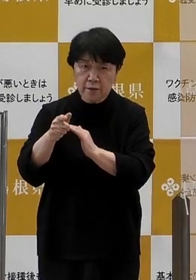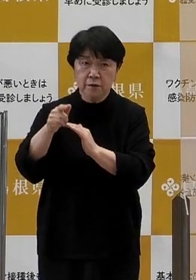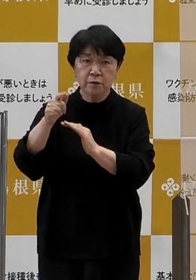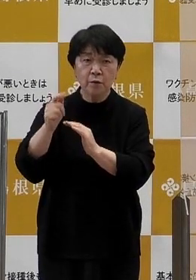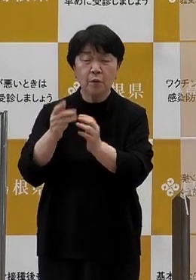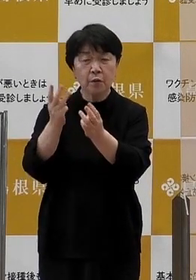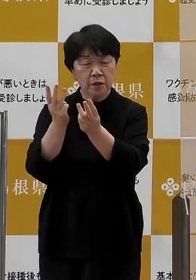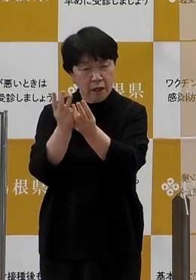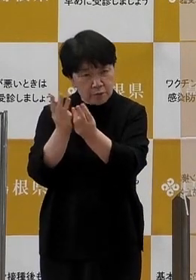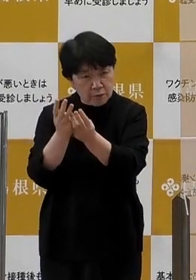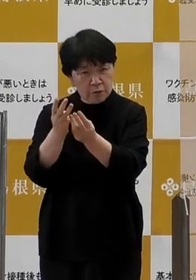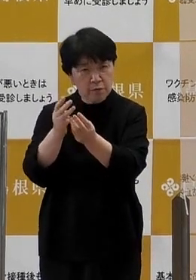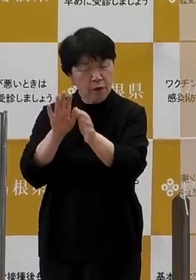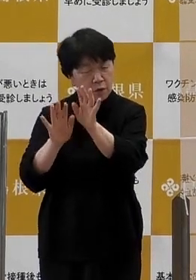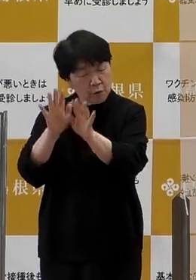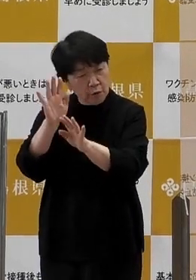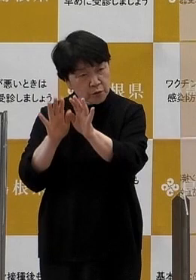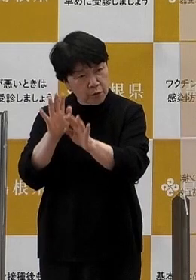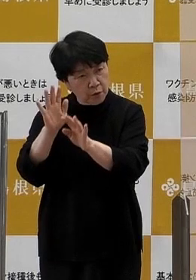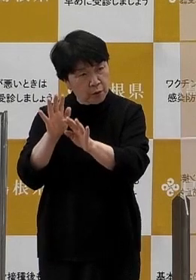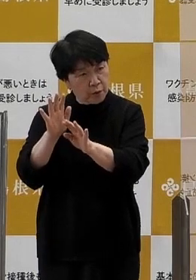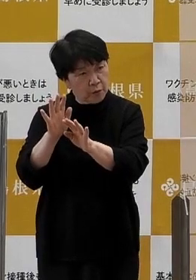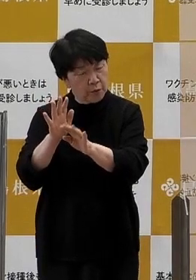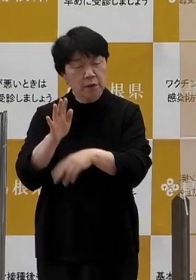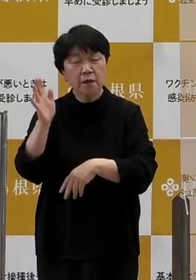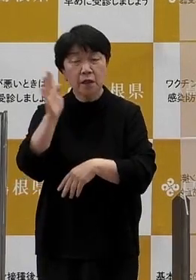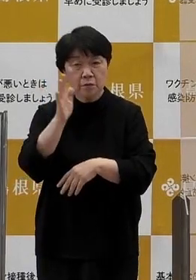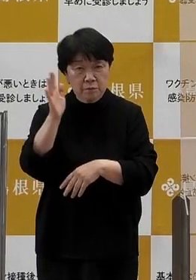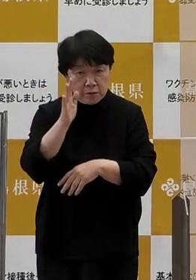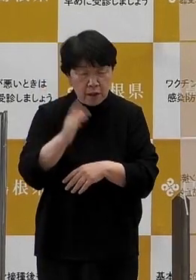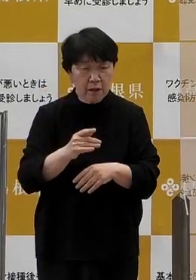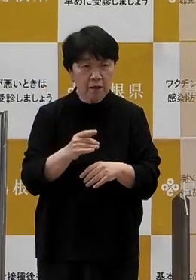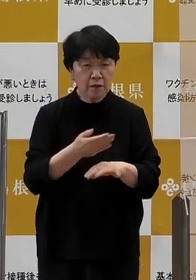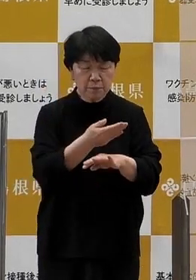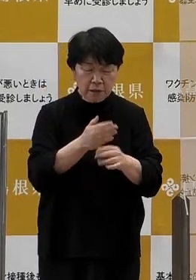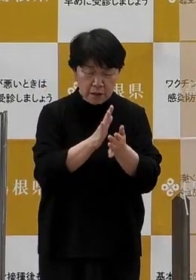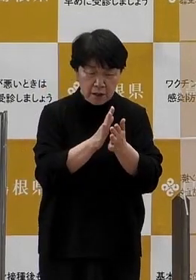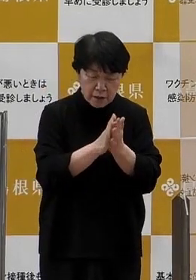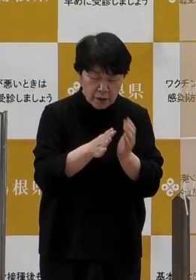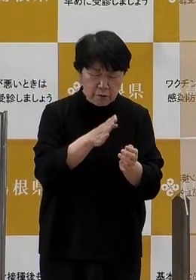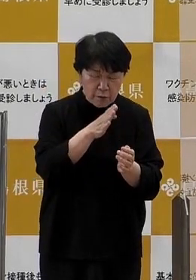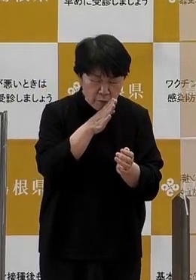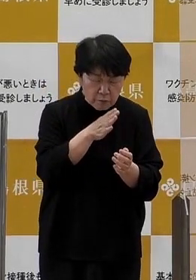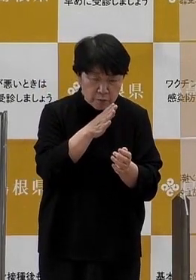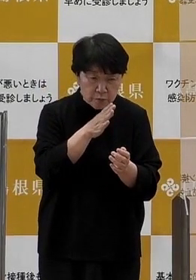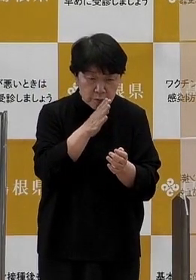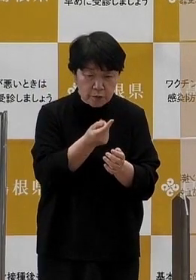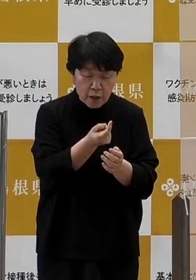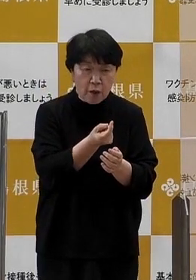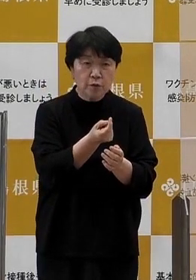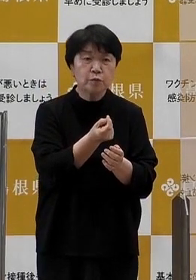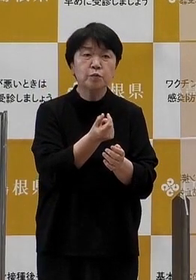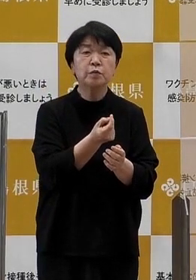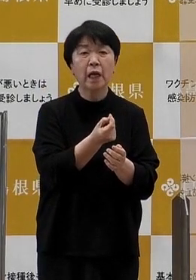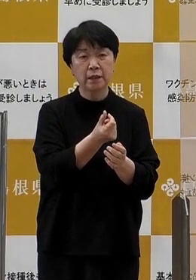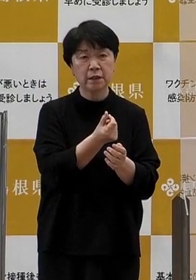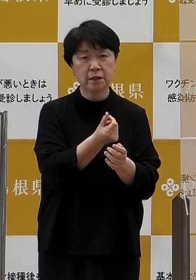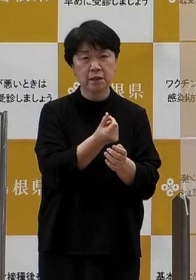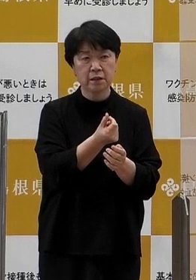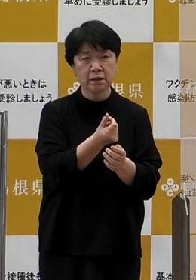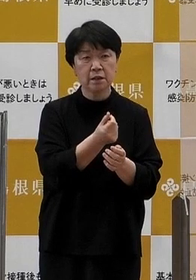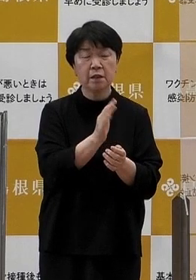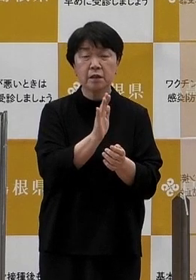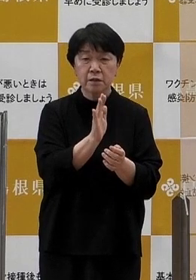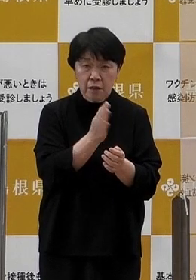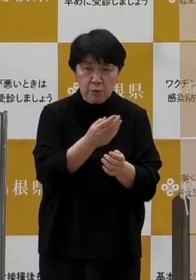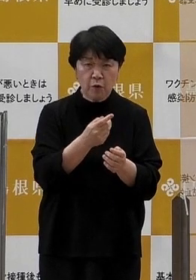ると、正直、少数派、極めて少数派の対応かもしれませんけれども、島根県の立ち位置からすると、